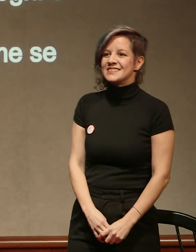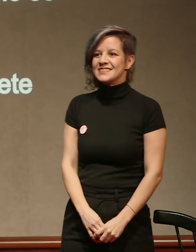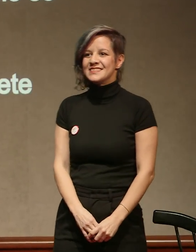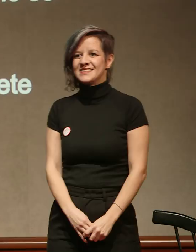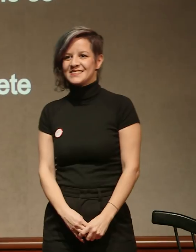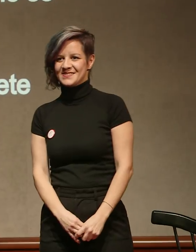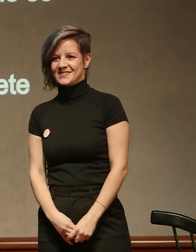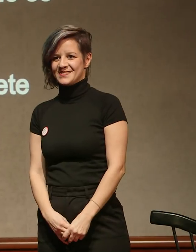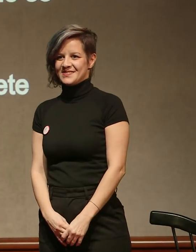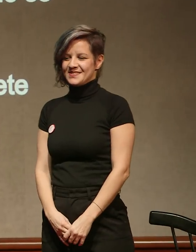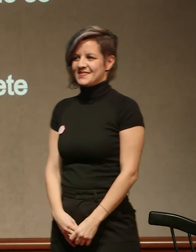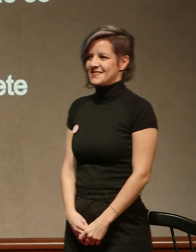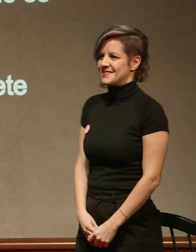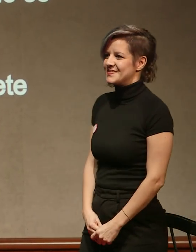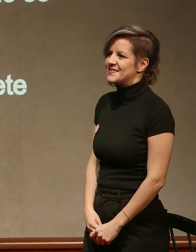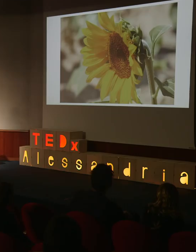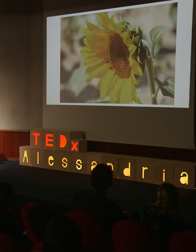pronti Il Girasole